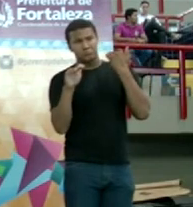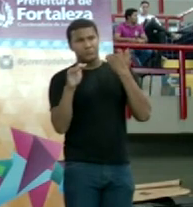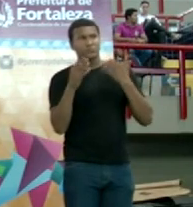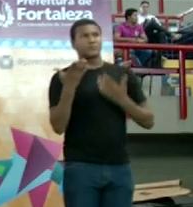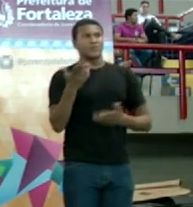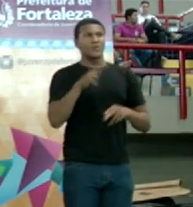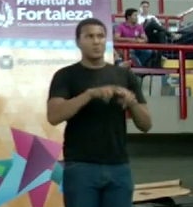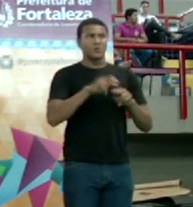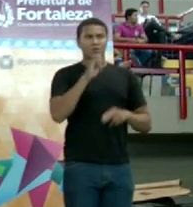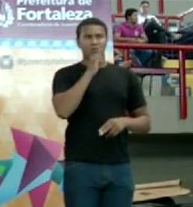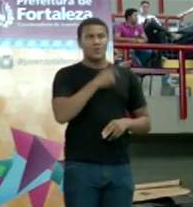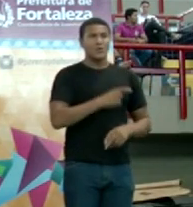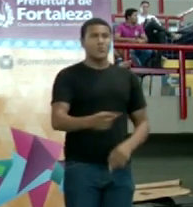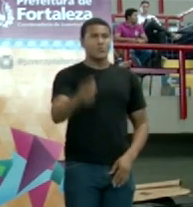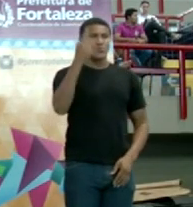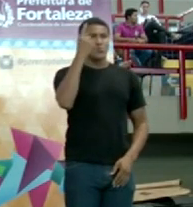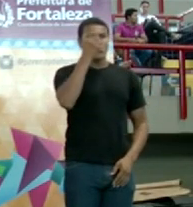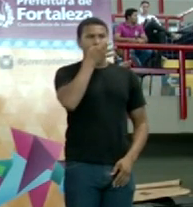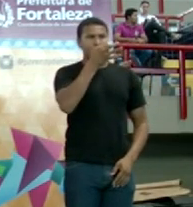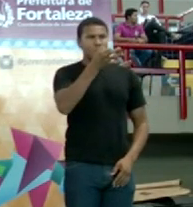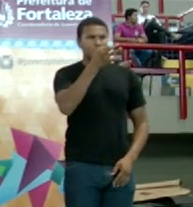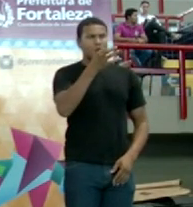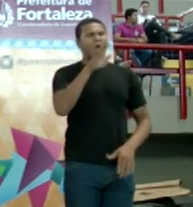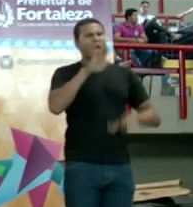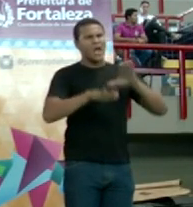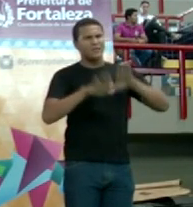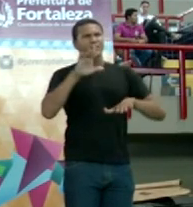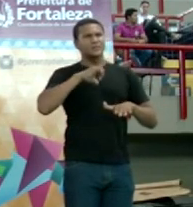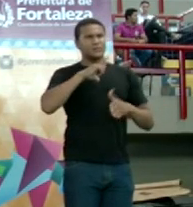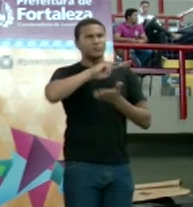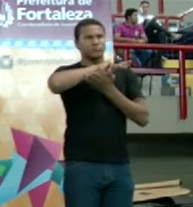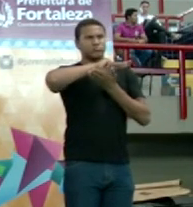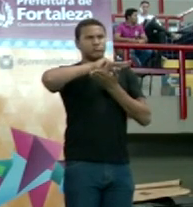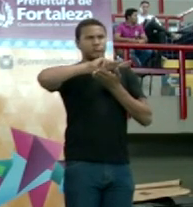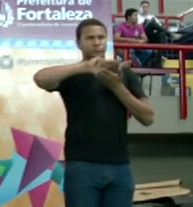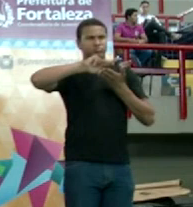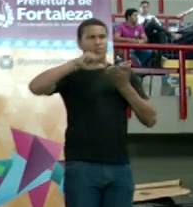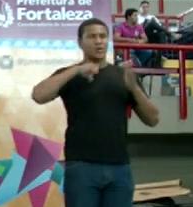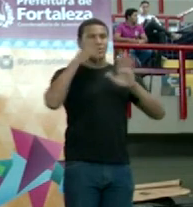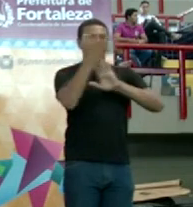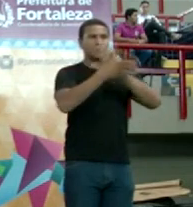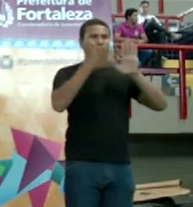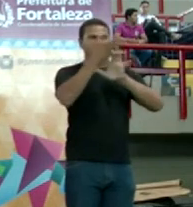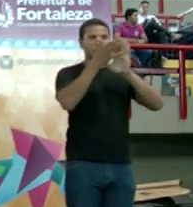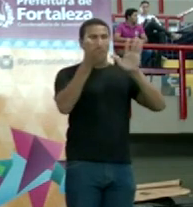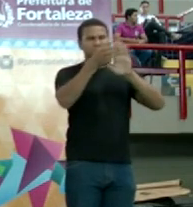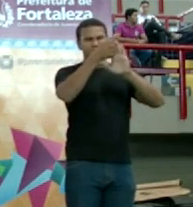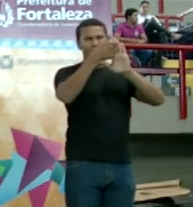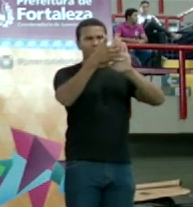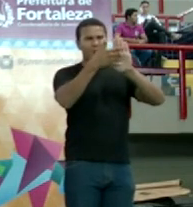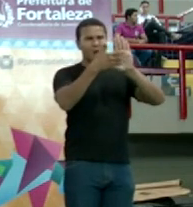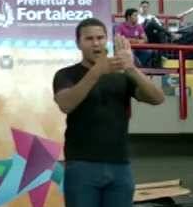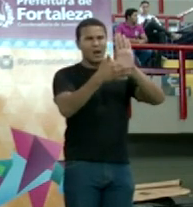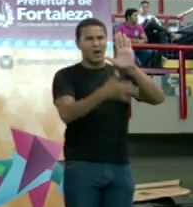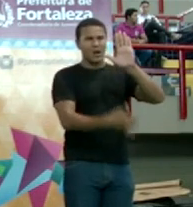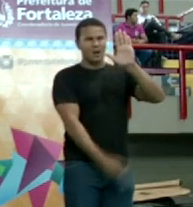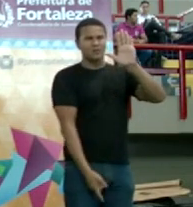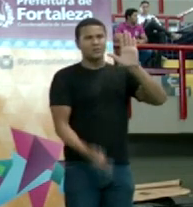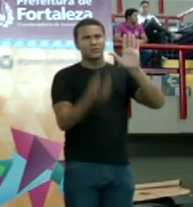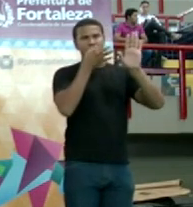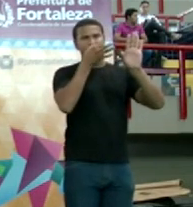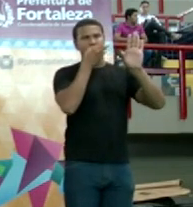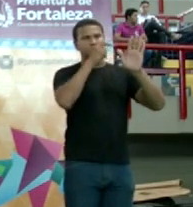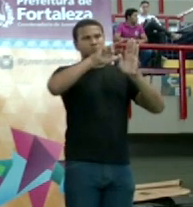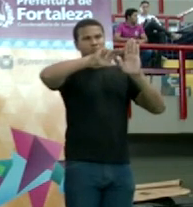argumento. Outras vezes, há mais de um motivo. O texto será desenvolvido, então, com base em mais de um